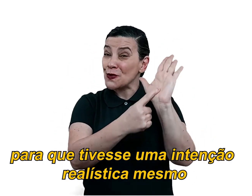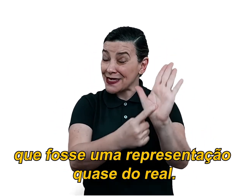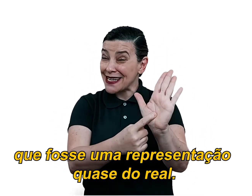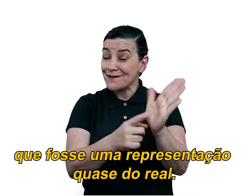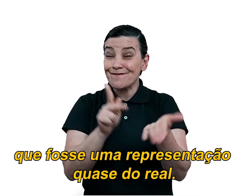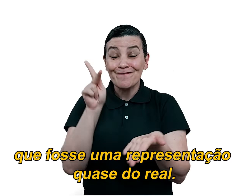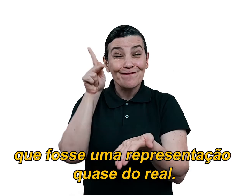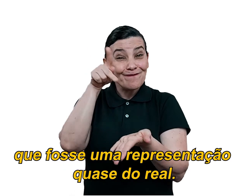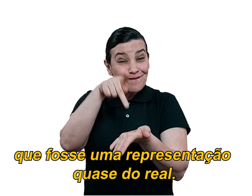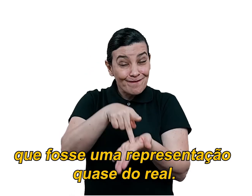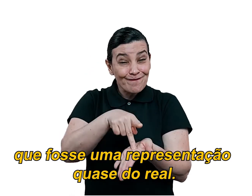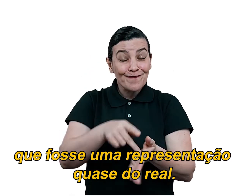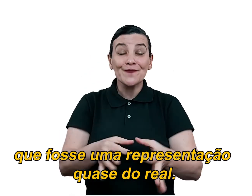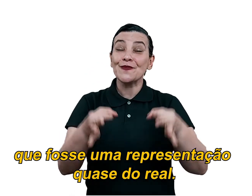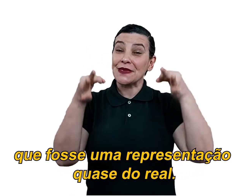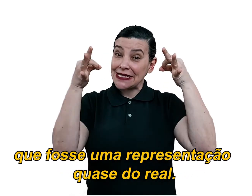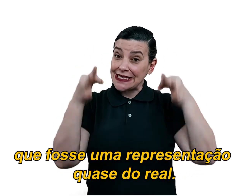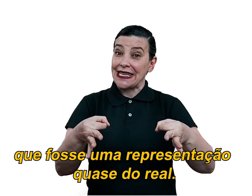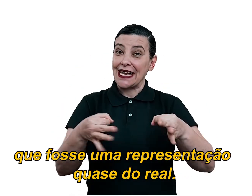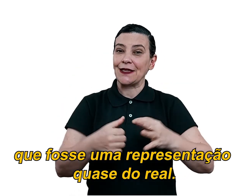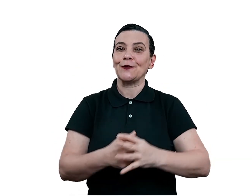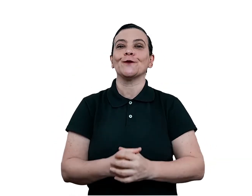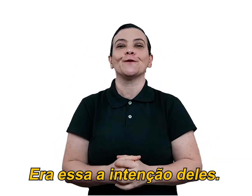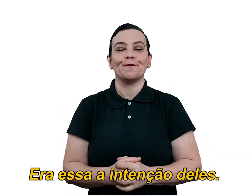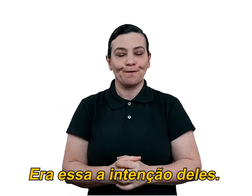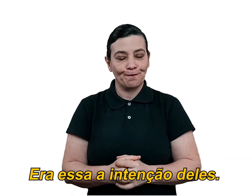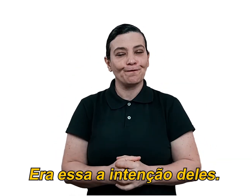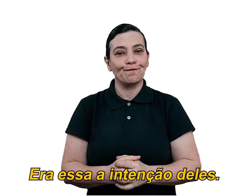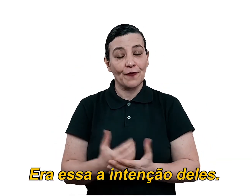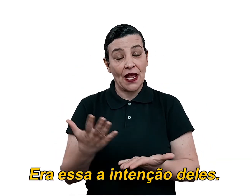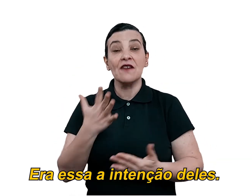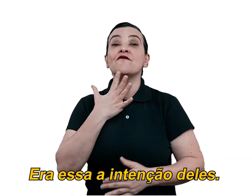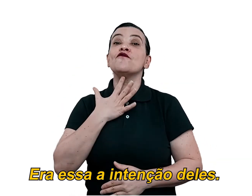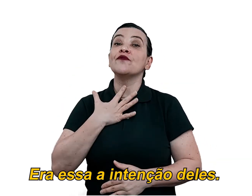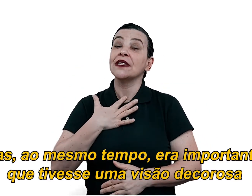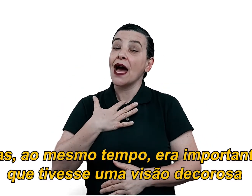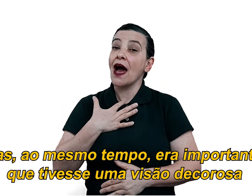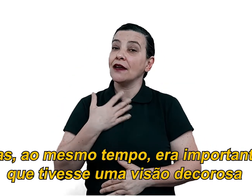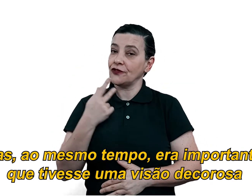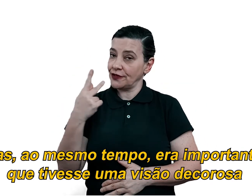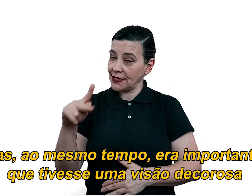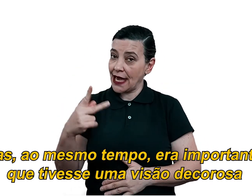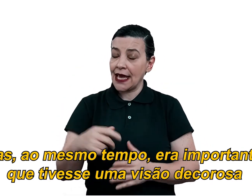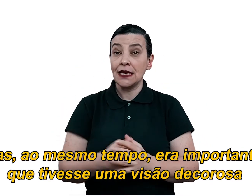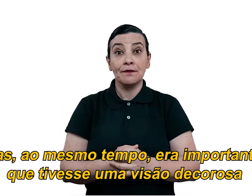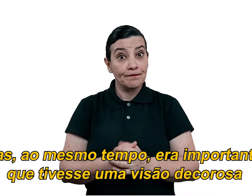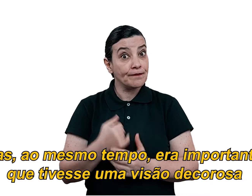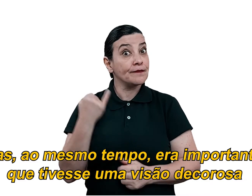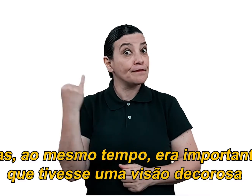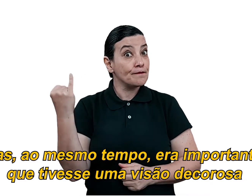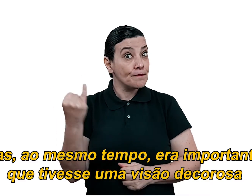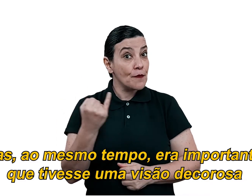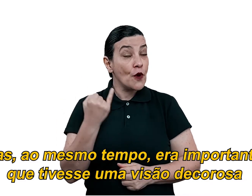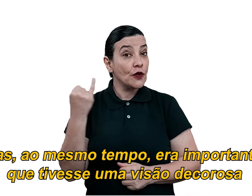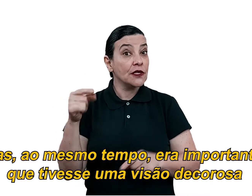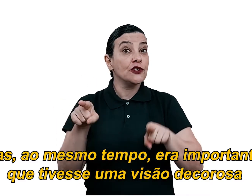fosse uma representação quase do real, né, era essa a intenção deles. Mas, ao mesmo tempo, era importante que tivesse uma